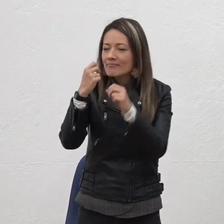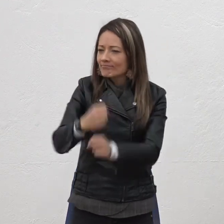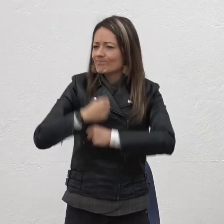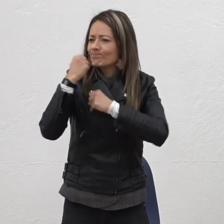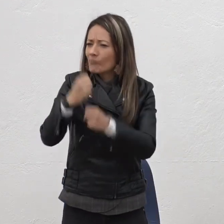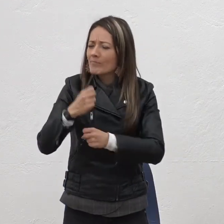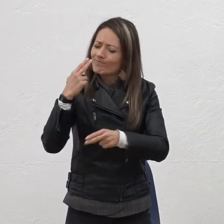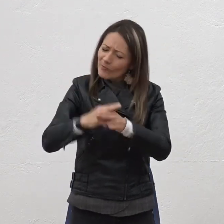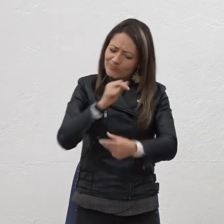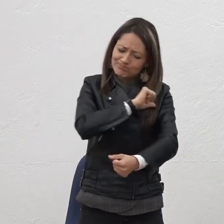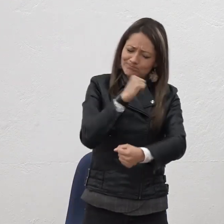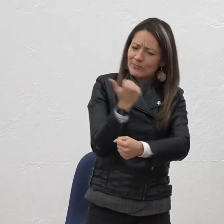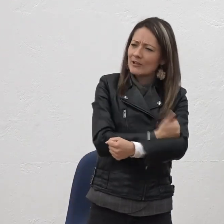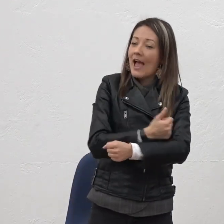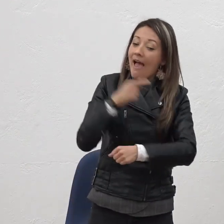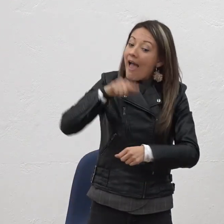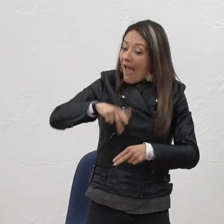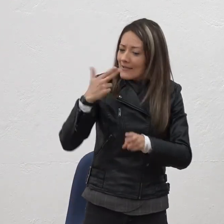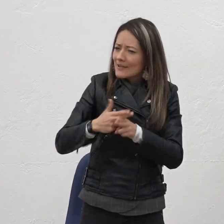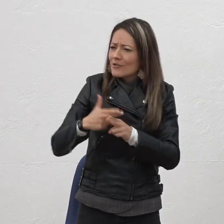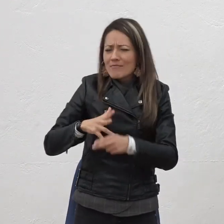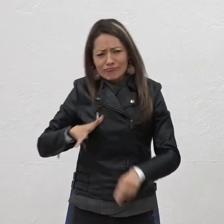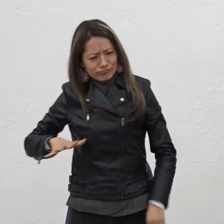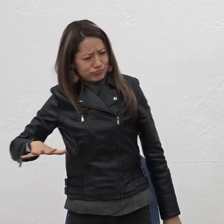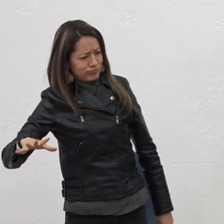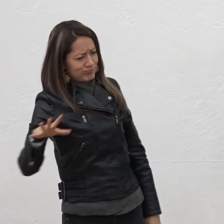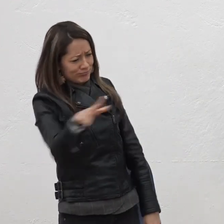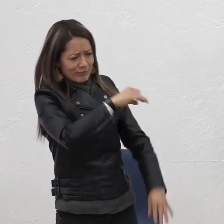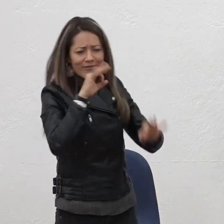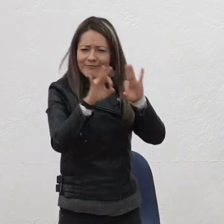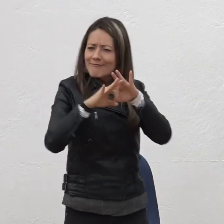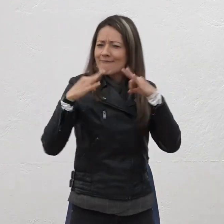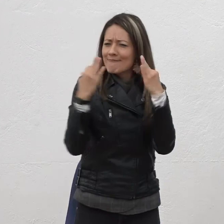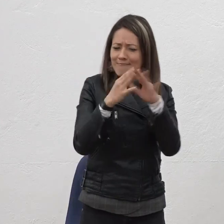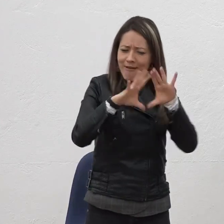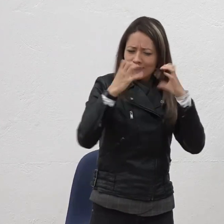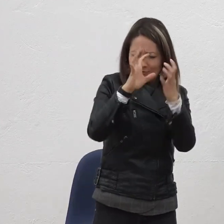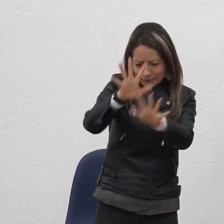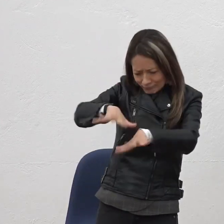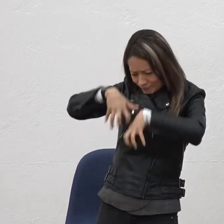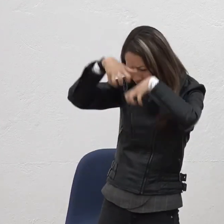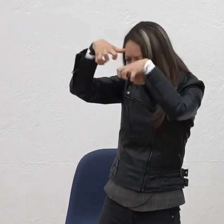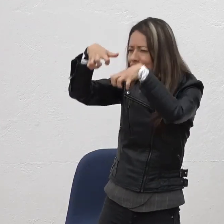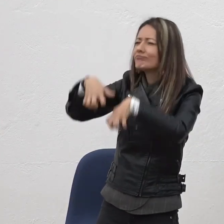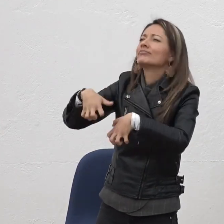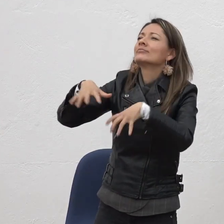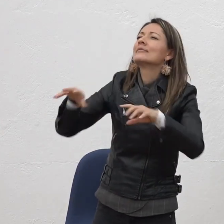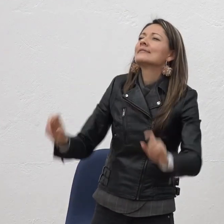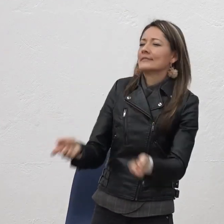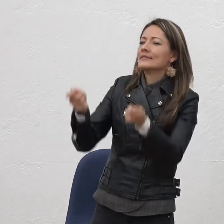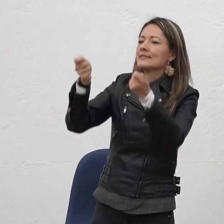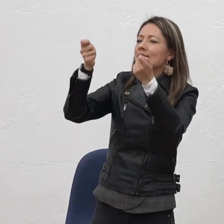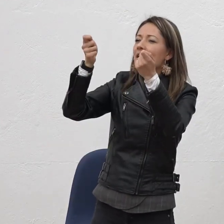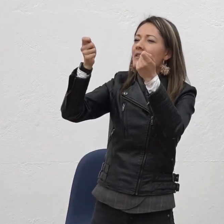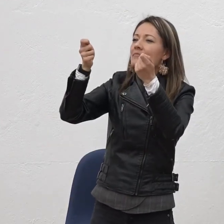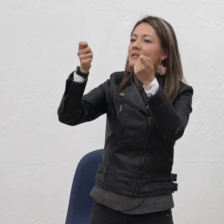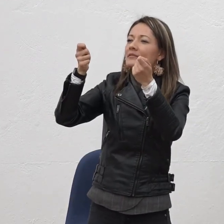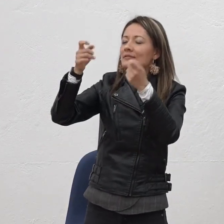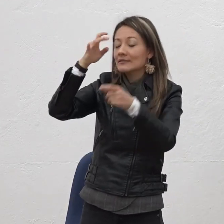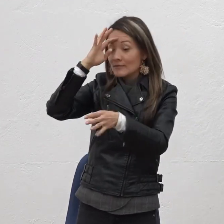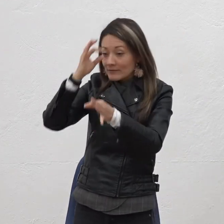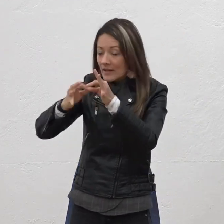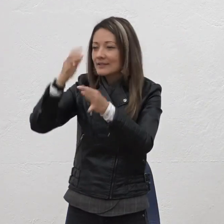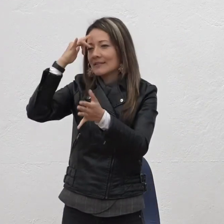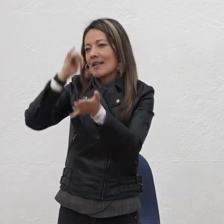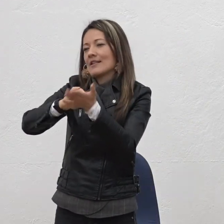nombre de autoridad por el cual toda familia en la tierra doblará su rodilla y será salva si lo hace con